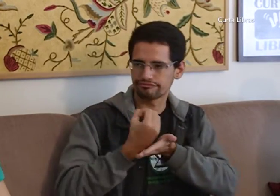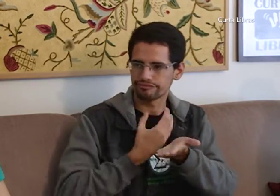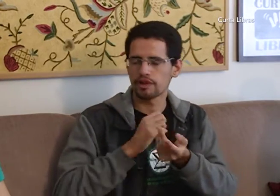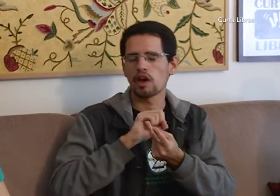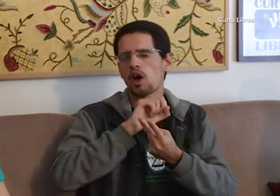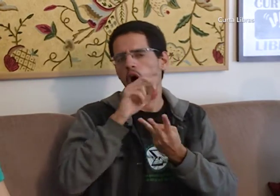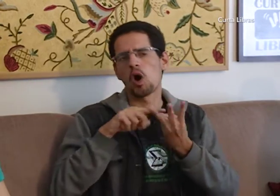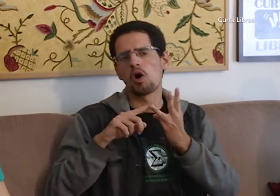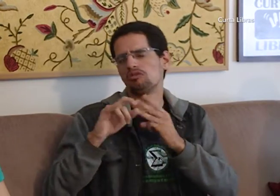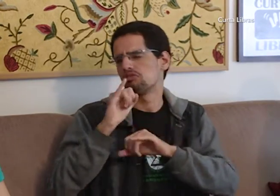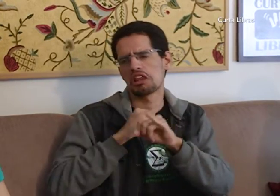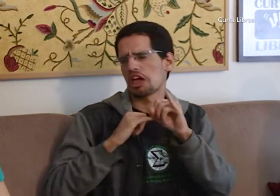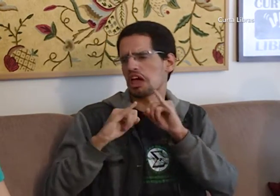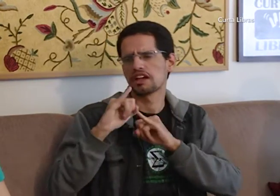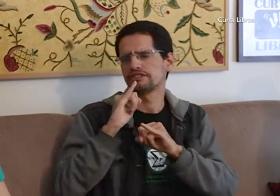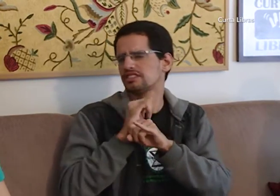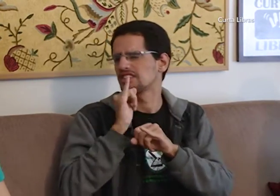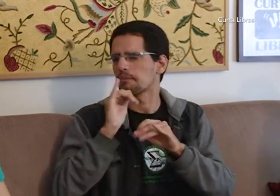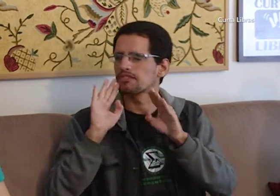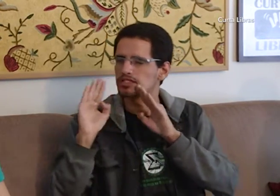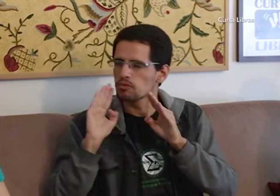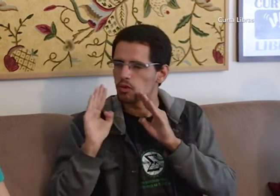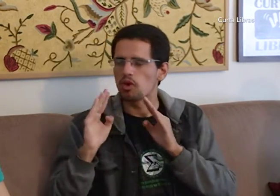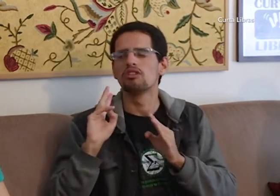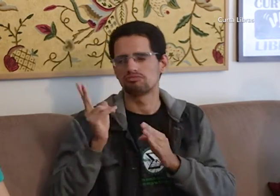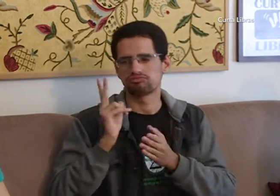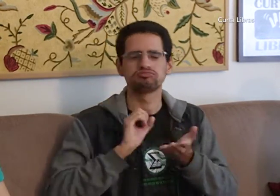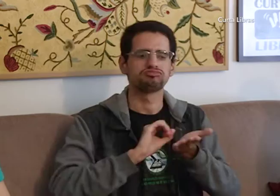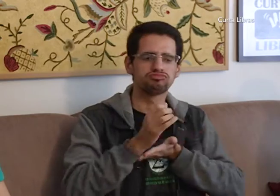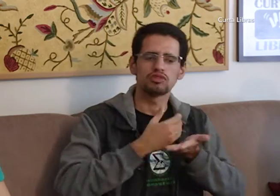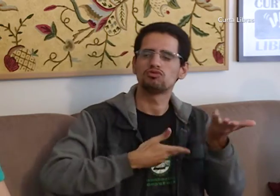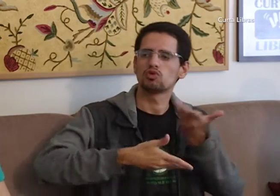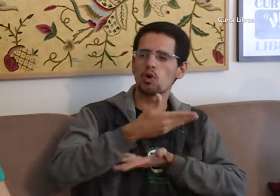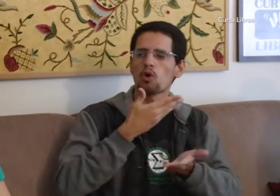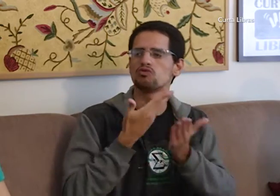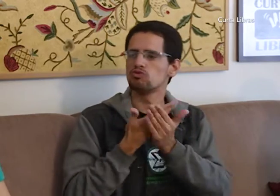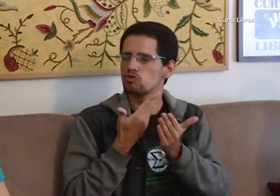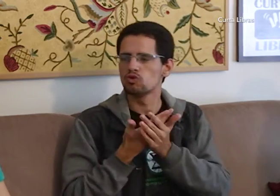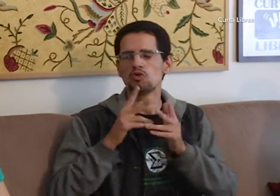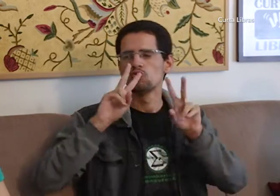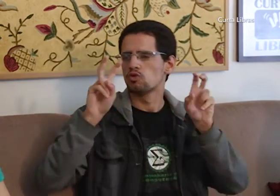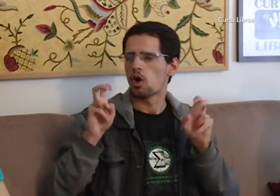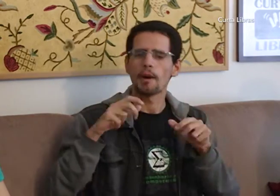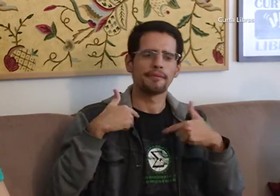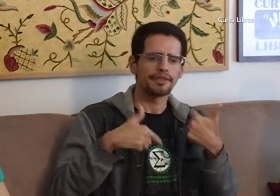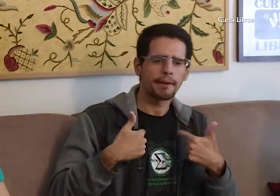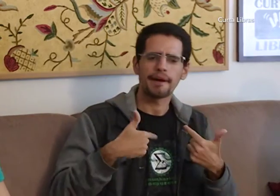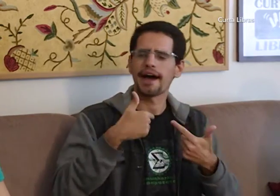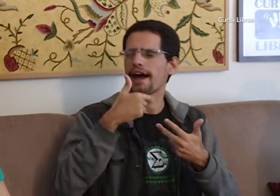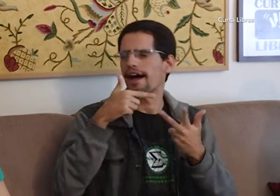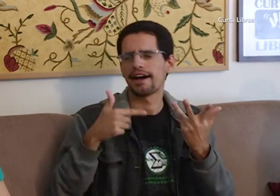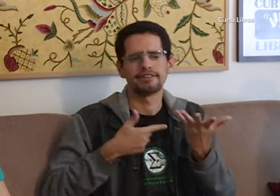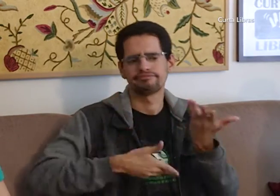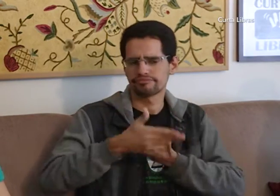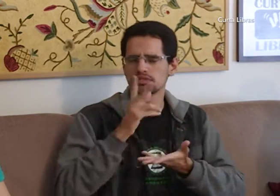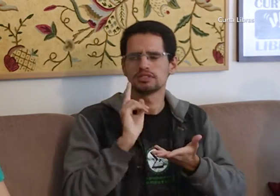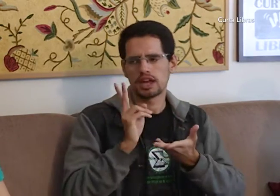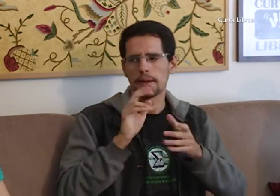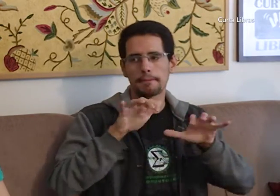o Facebook. Sobre estudo, trabalho, enfim. Mas esse contato presencial, direto,